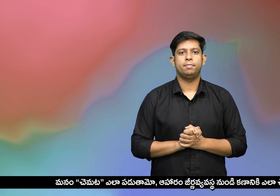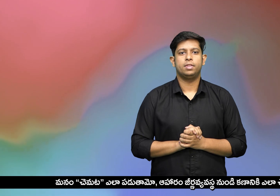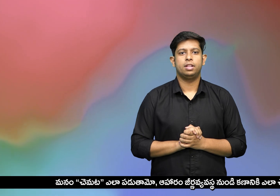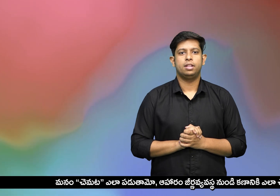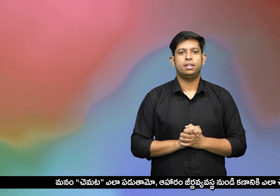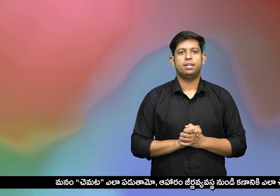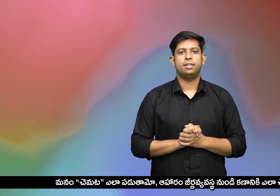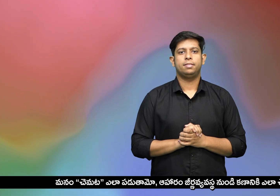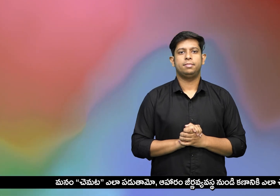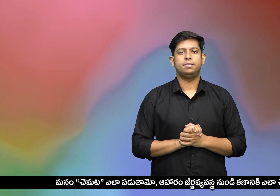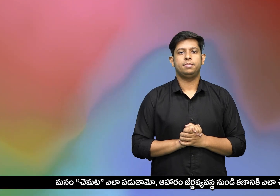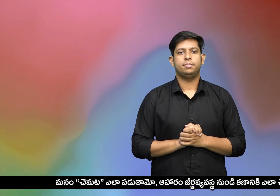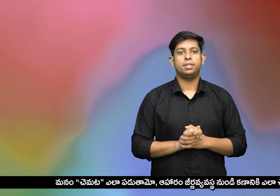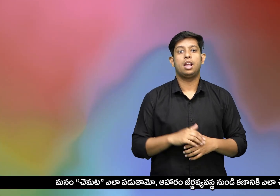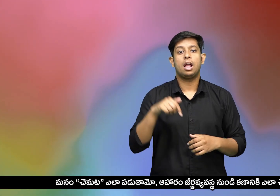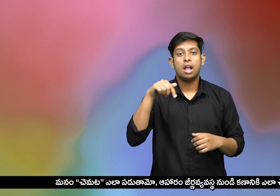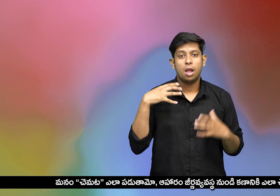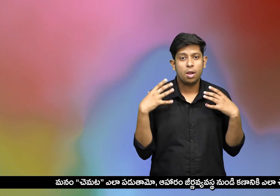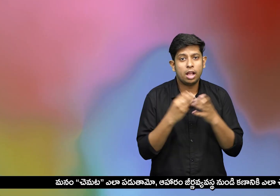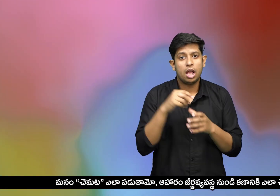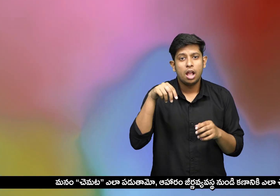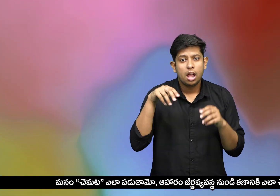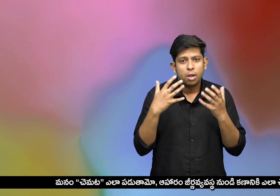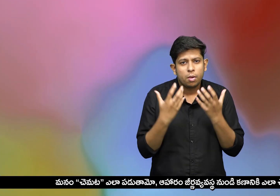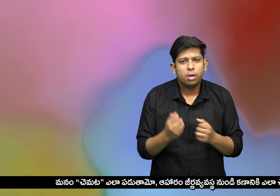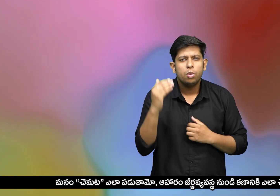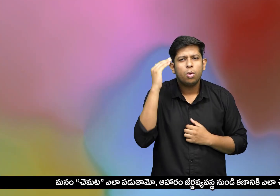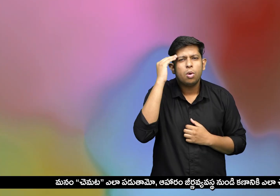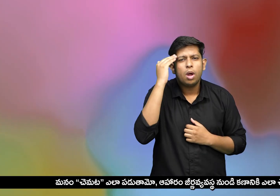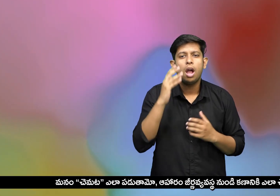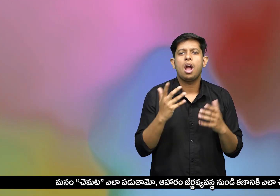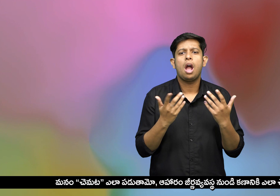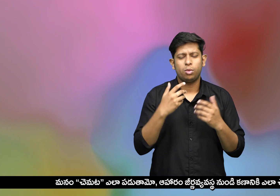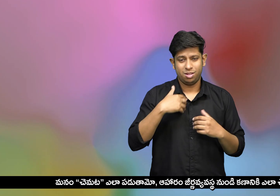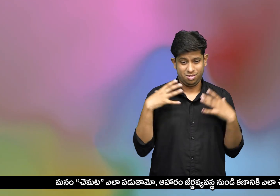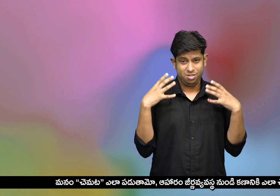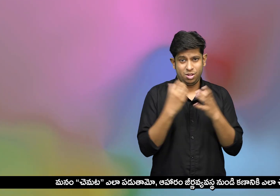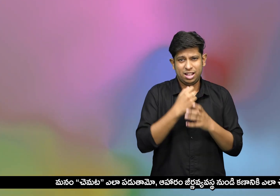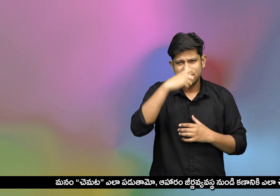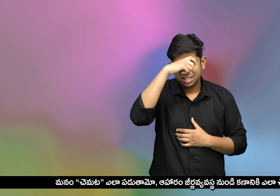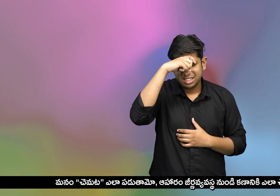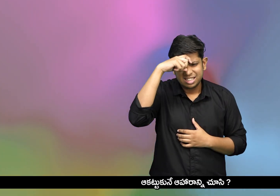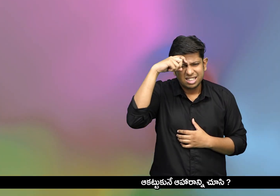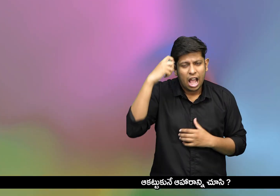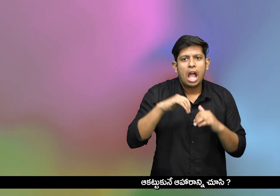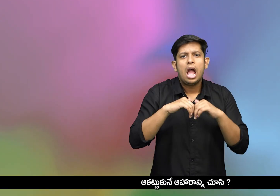మనం చెమట ఎలా పడతామో, ఆహారం జీర్ణ వ్యవస్థ నుండి కణానికి ఎలా చేరుతుందో,